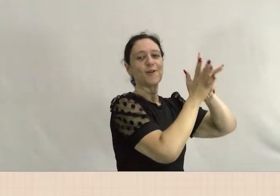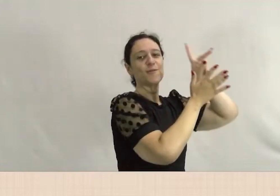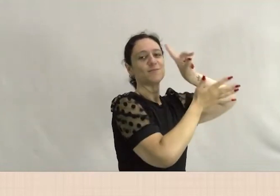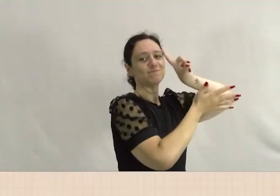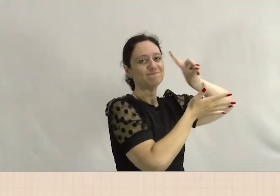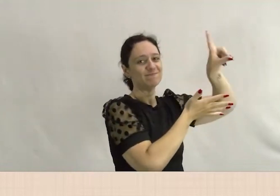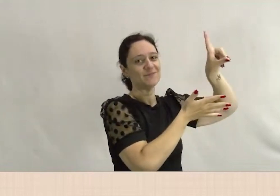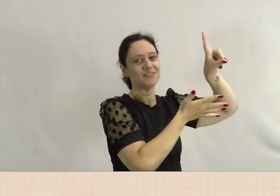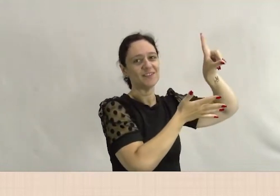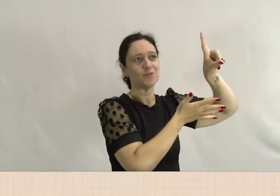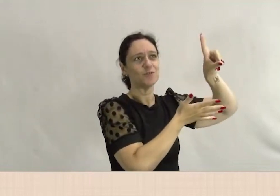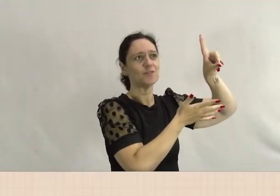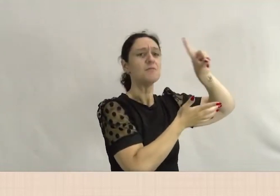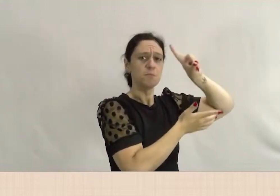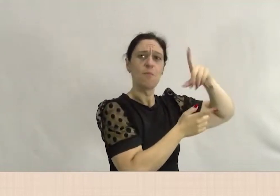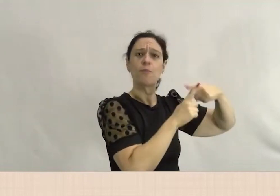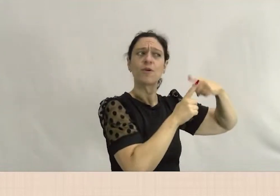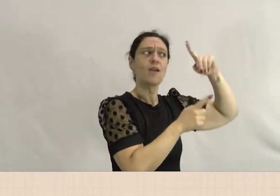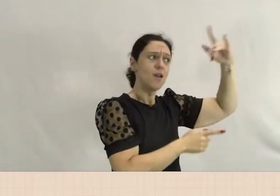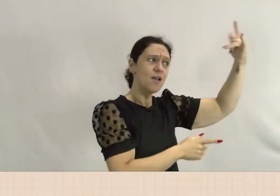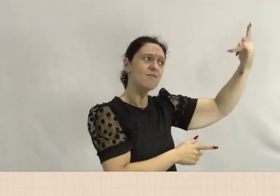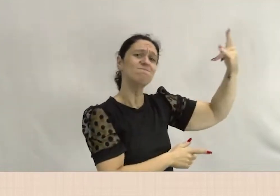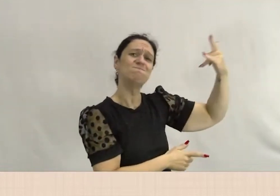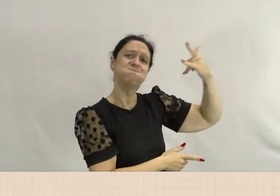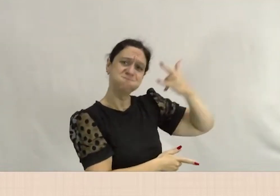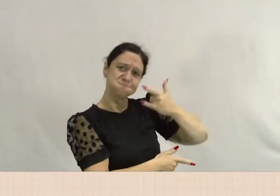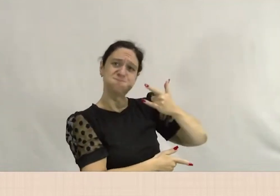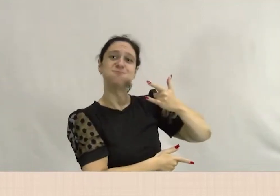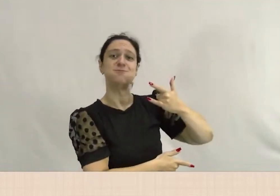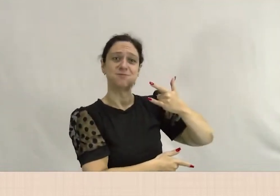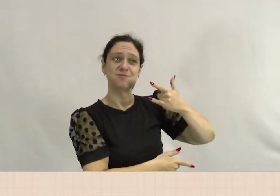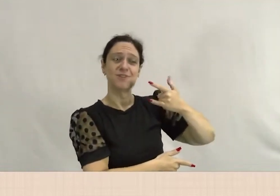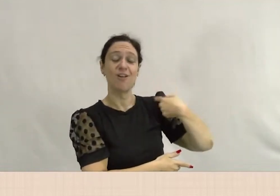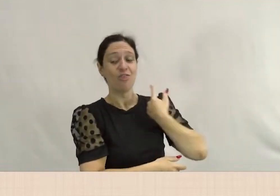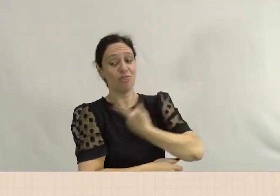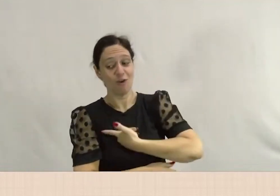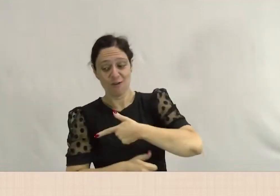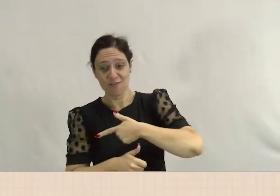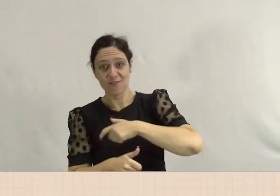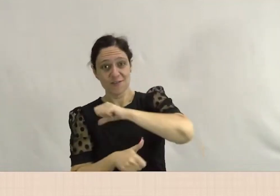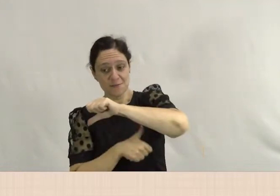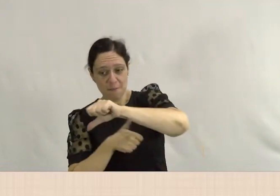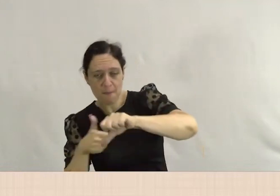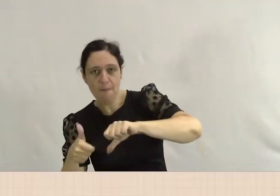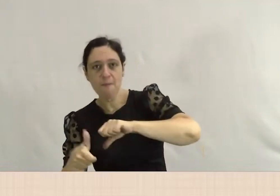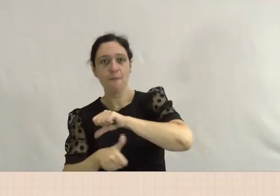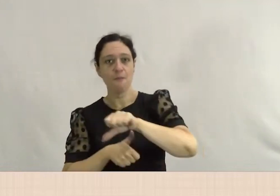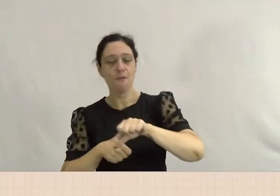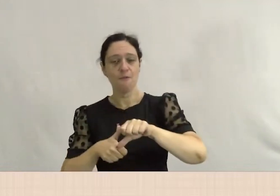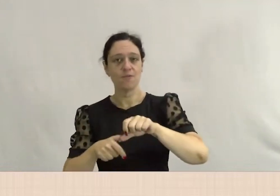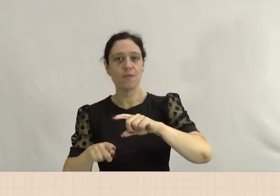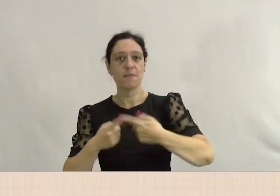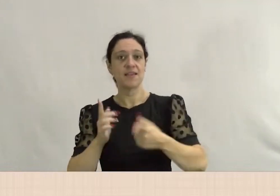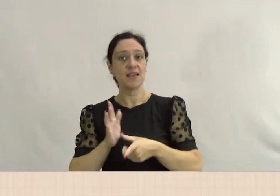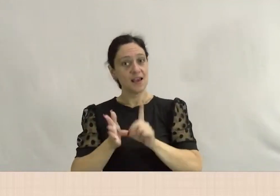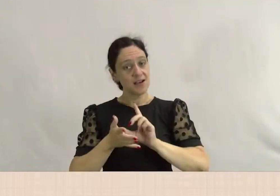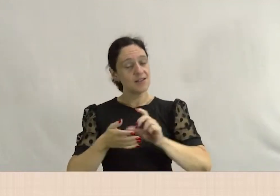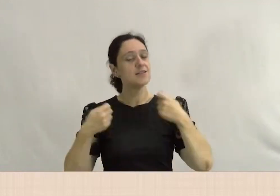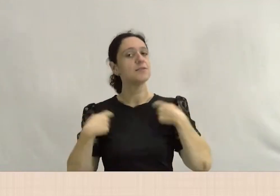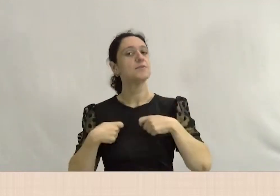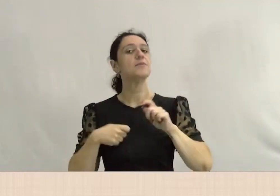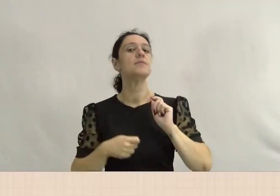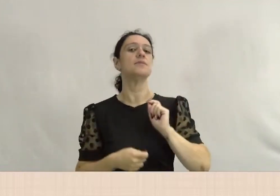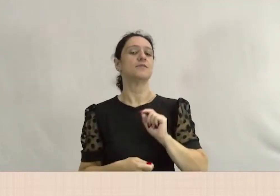Ele nos amou tanto, irmãos, para nos fazer a mudança, houve necessidade de um pré-requisito. E